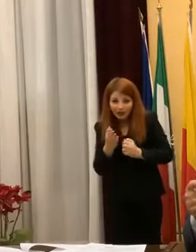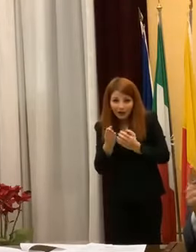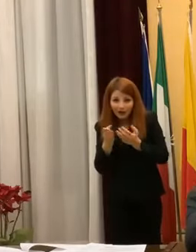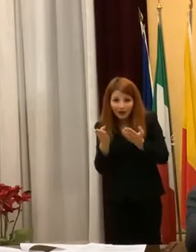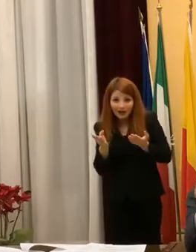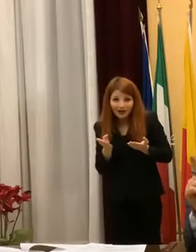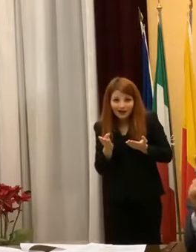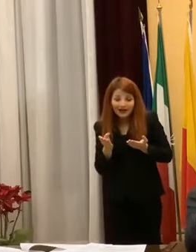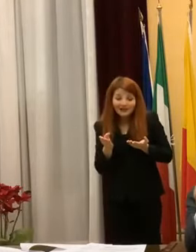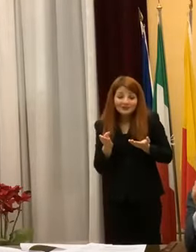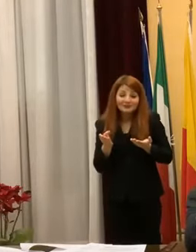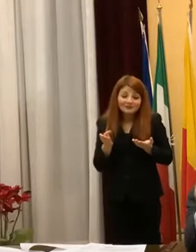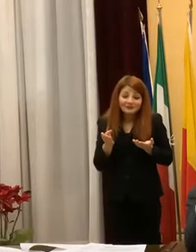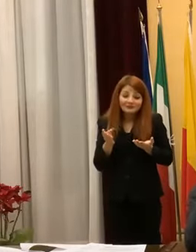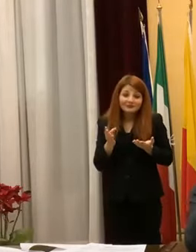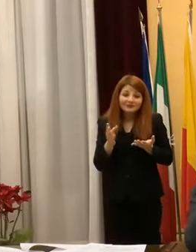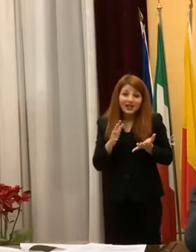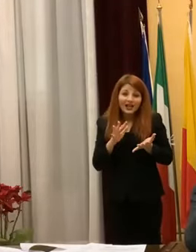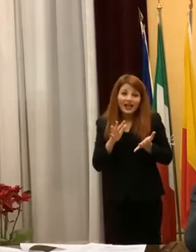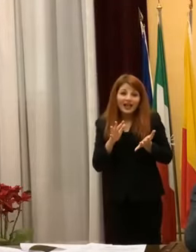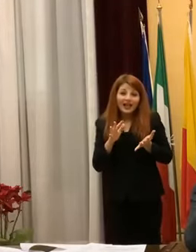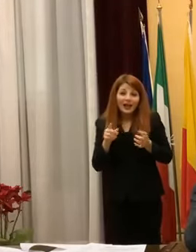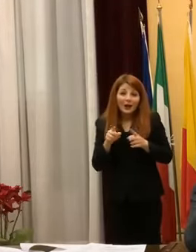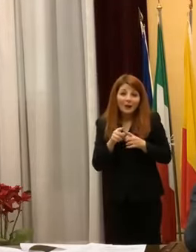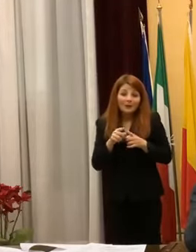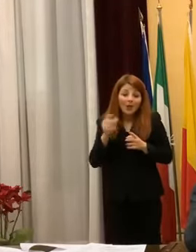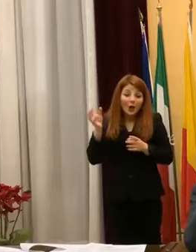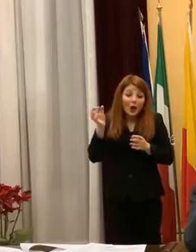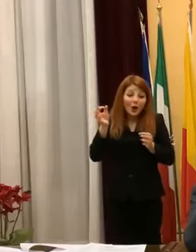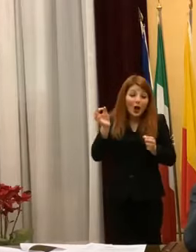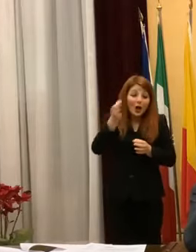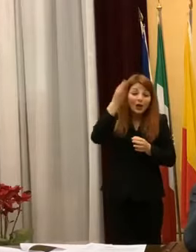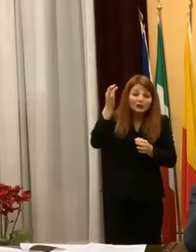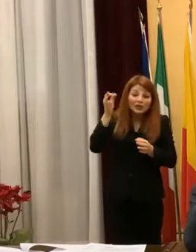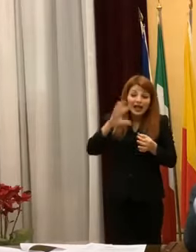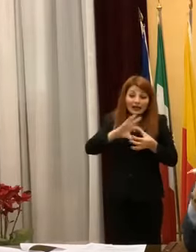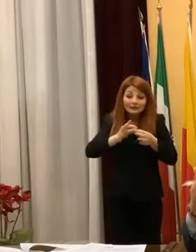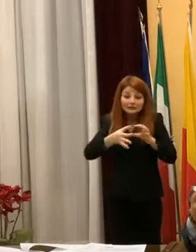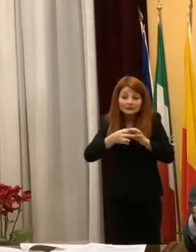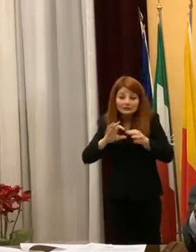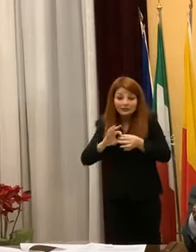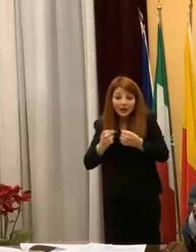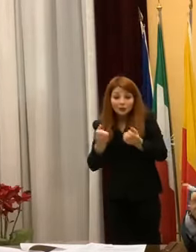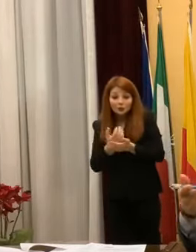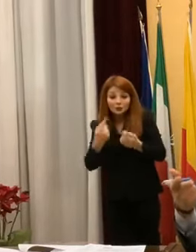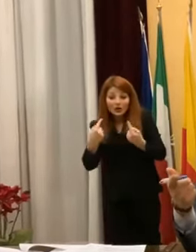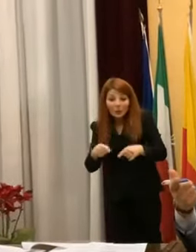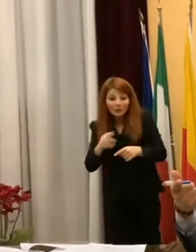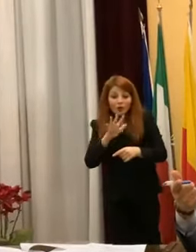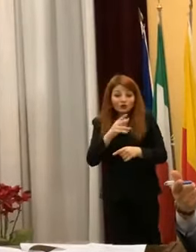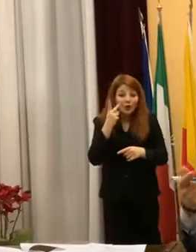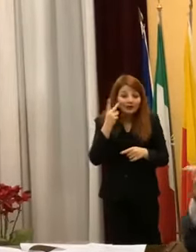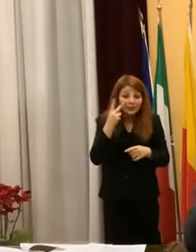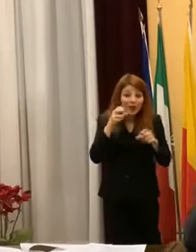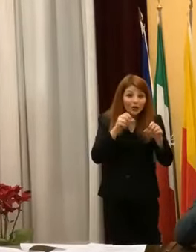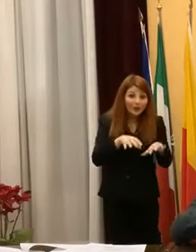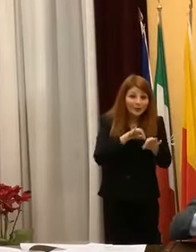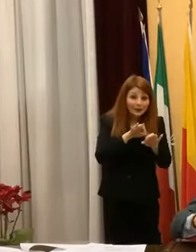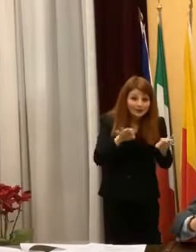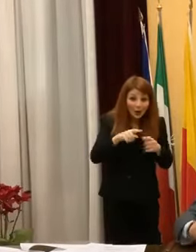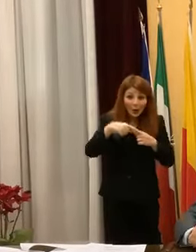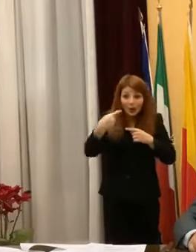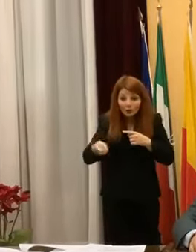sono cristallizzate e non si può dire che si stava lavorando per spingere De Luca alle dimissioni, quindi